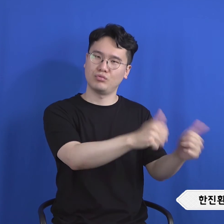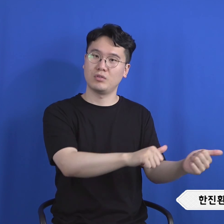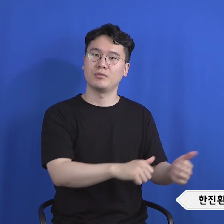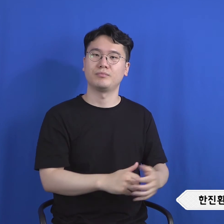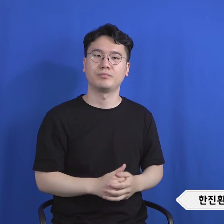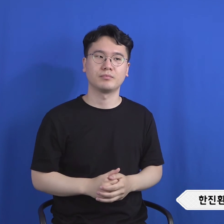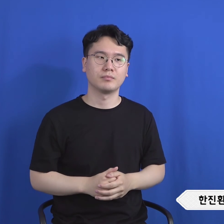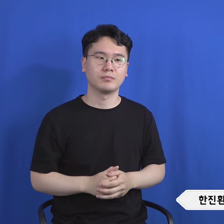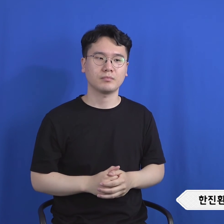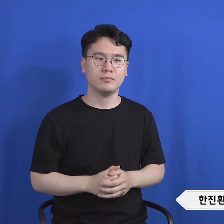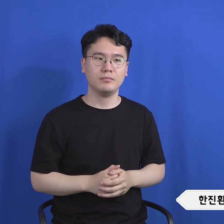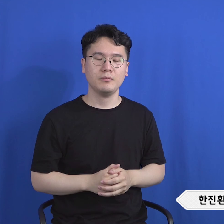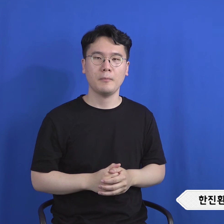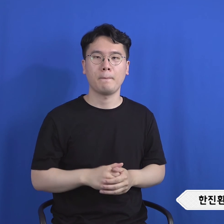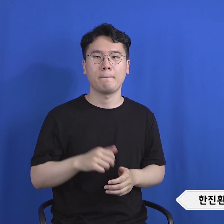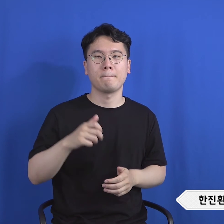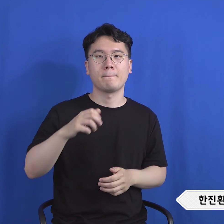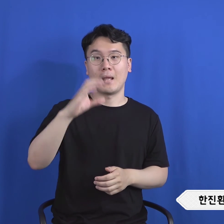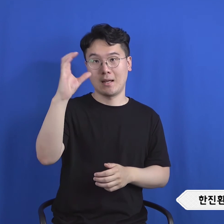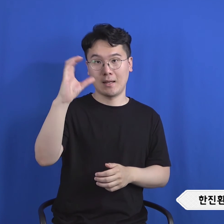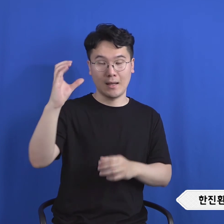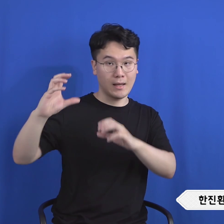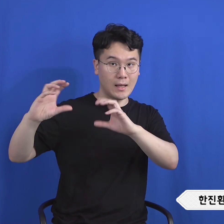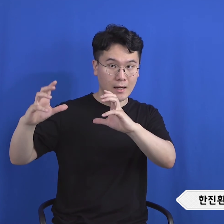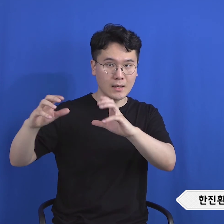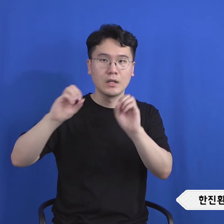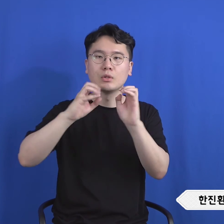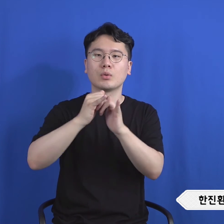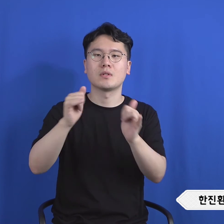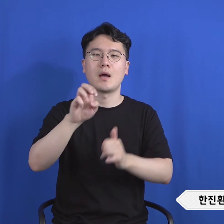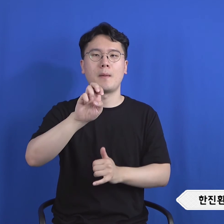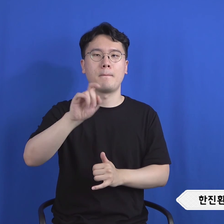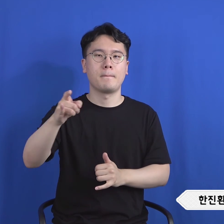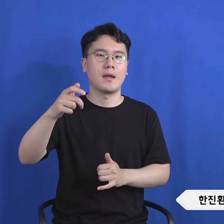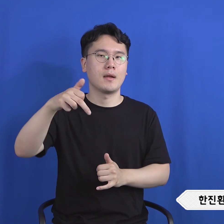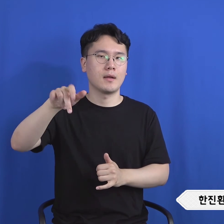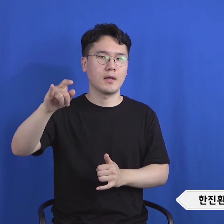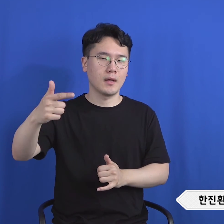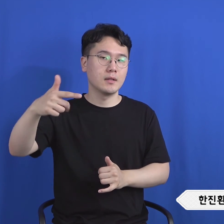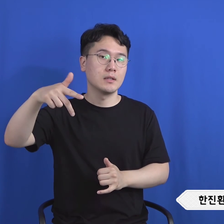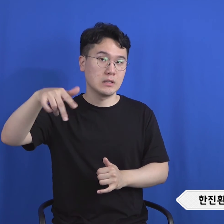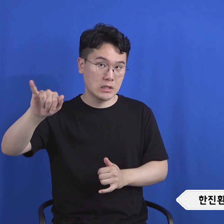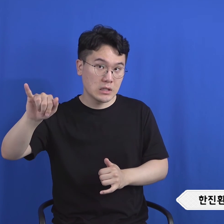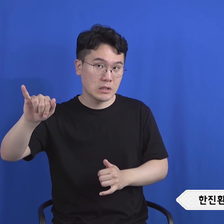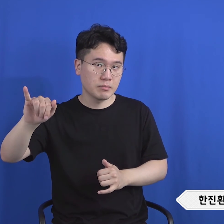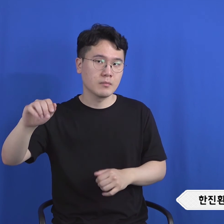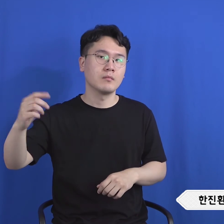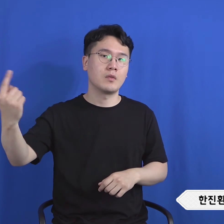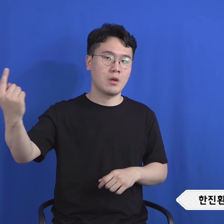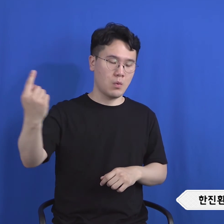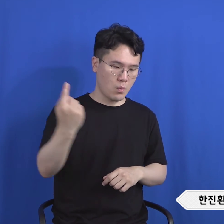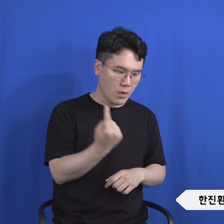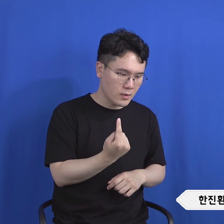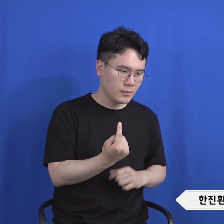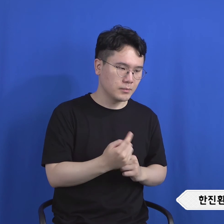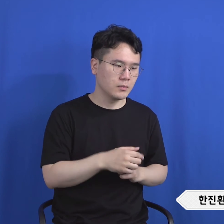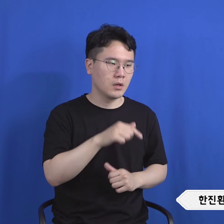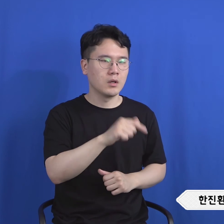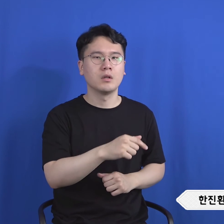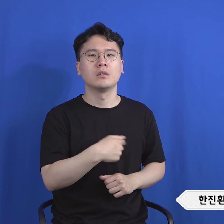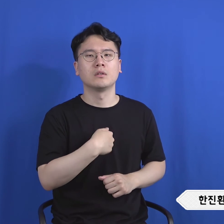캐나다 출신의 선교사 맥켄지는 조선민족을 너무나도 사랑해서 자기도 초가집에서